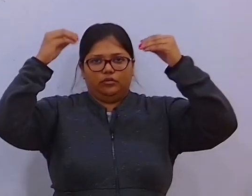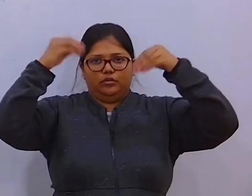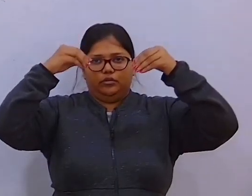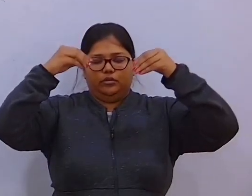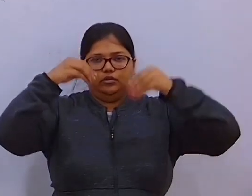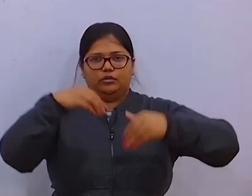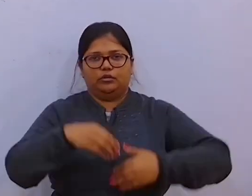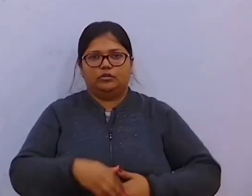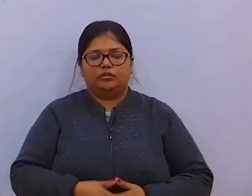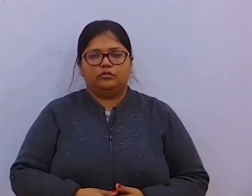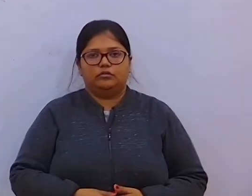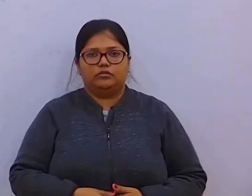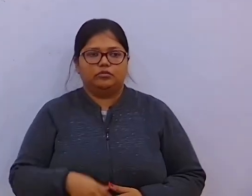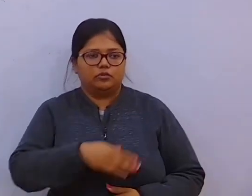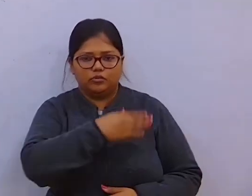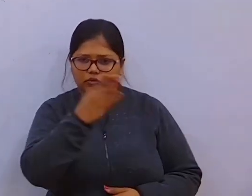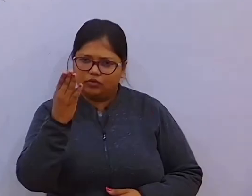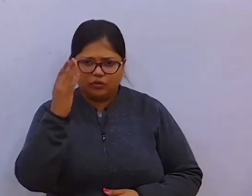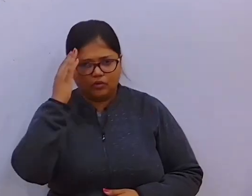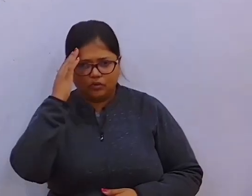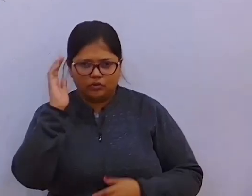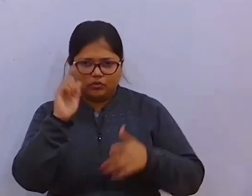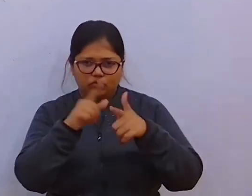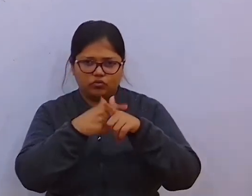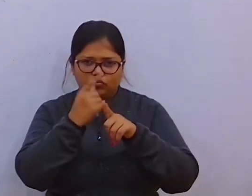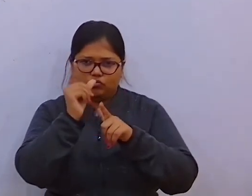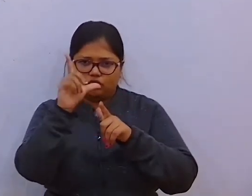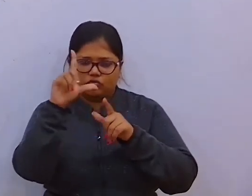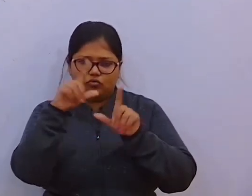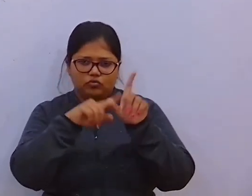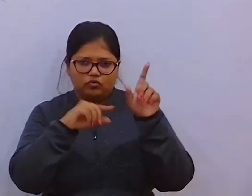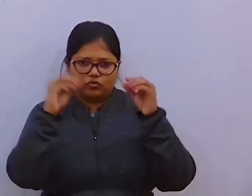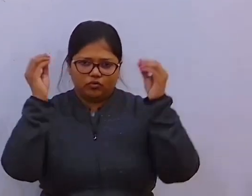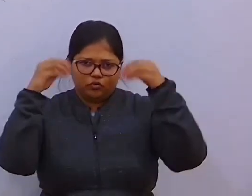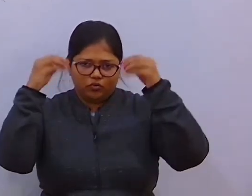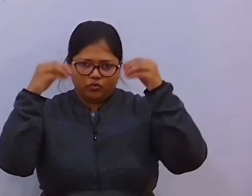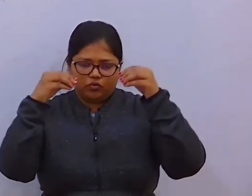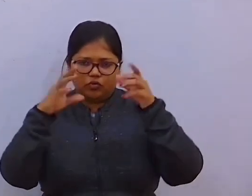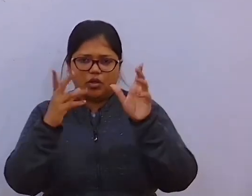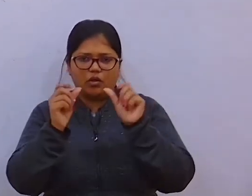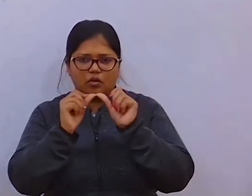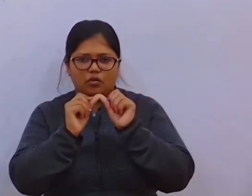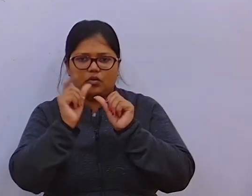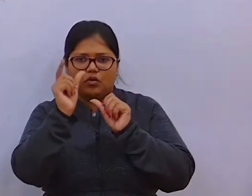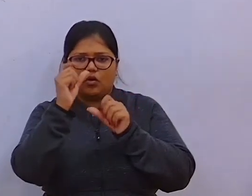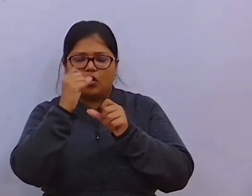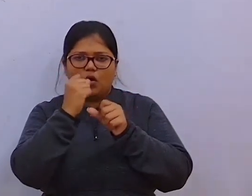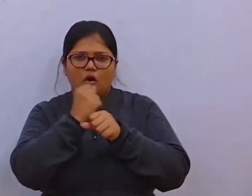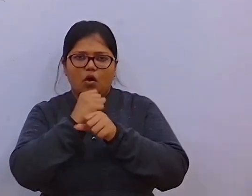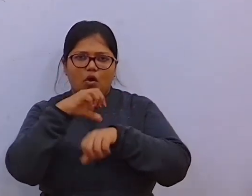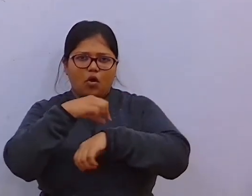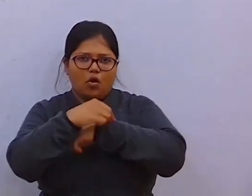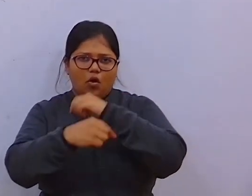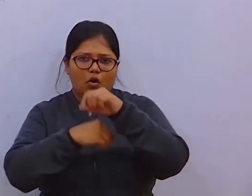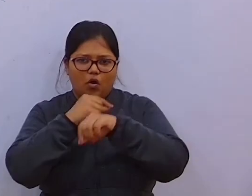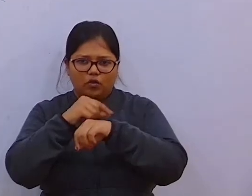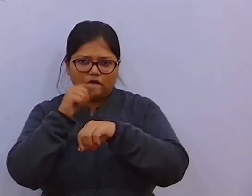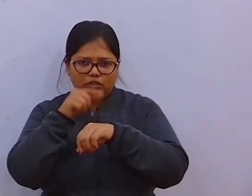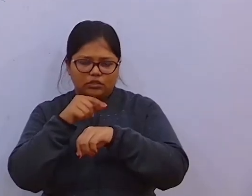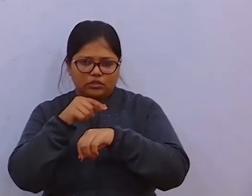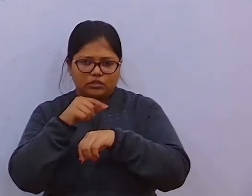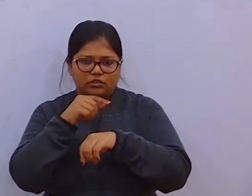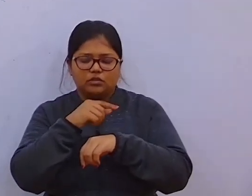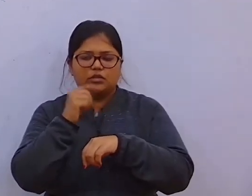ज़्यादा बारिश देखने को मिलती है इन्हीं पवनों के कारण होता है। जो भारत में 74% जो बारिश होती